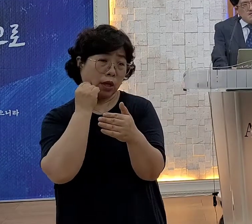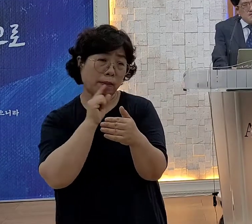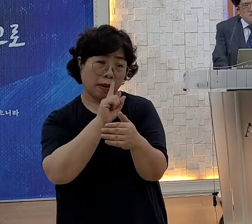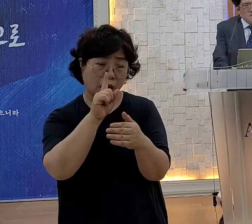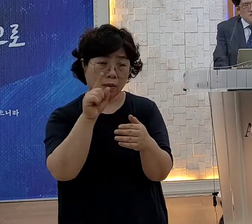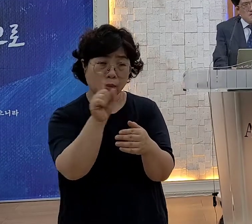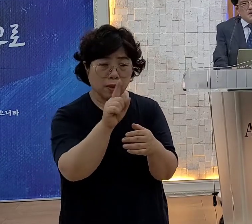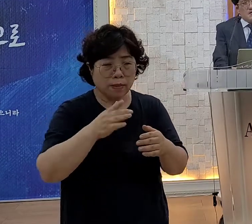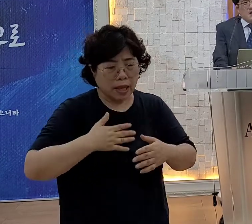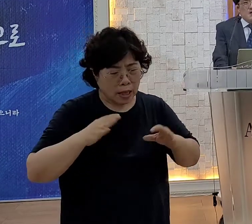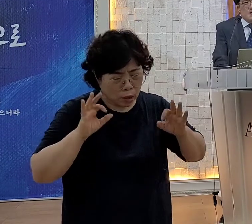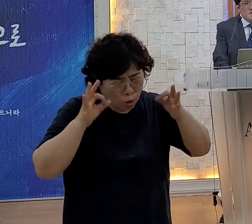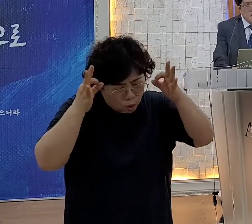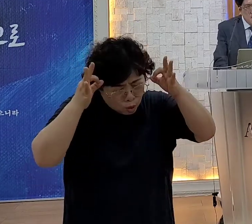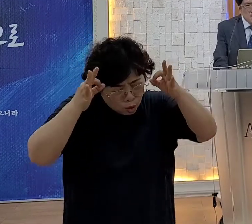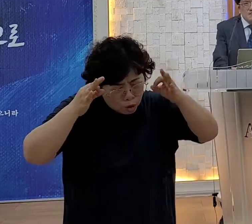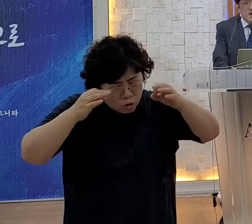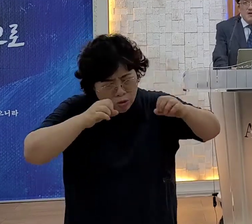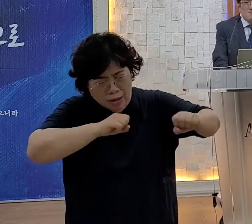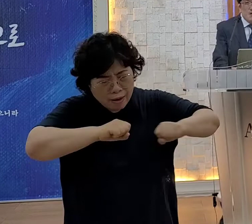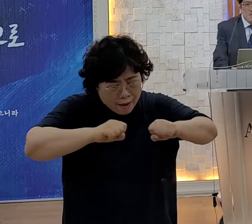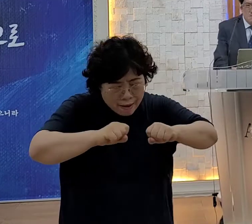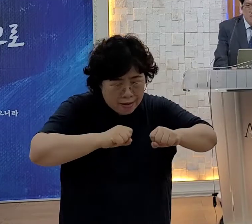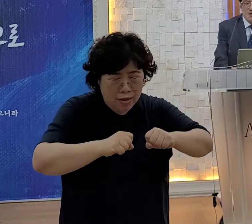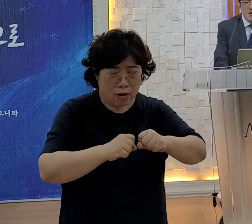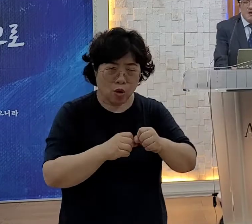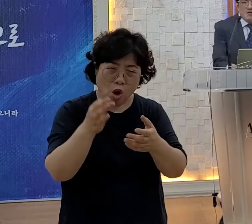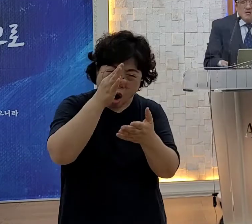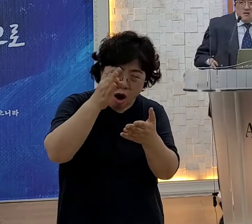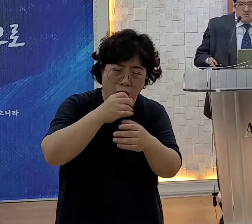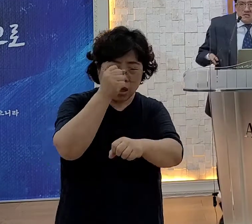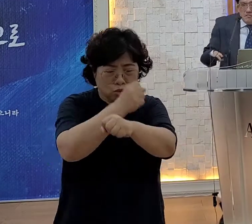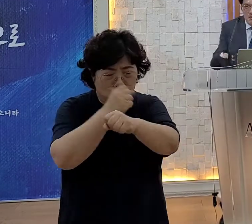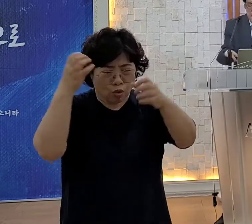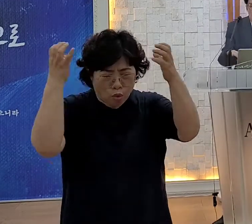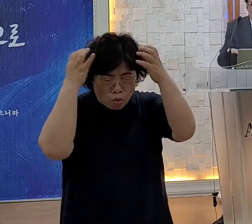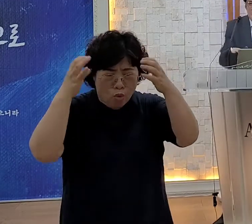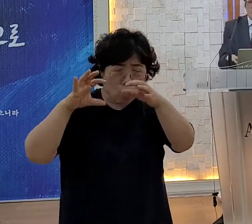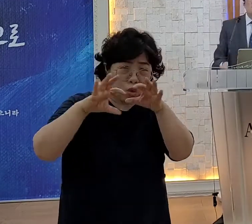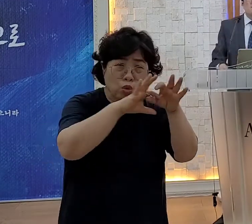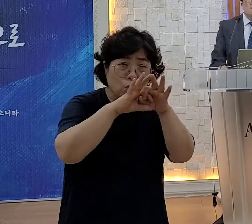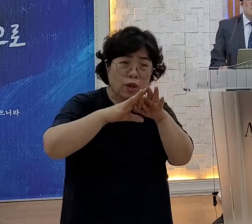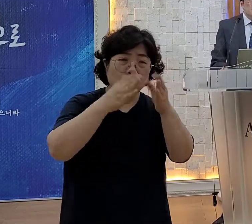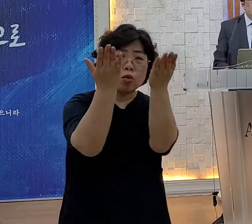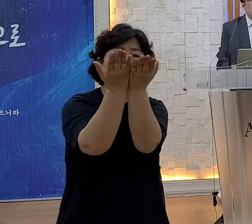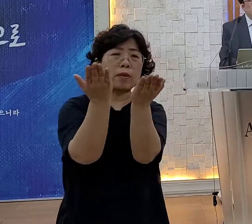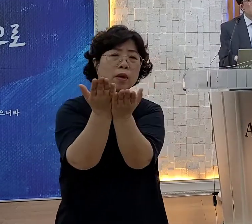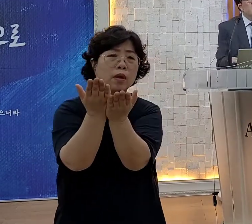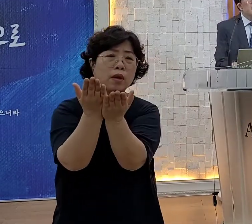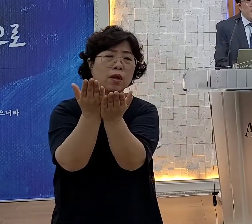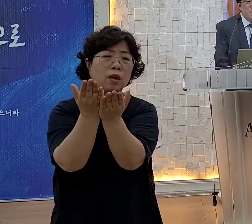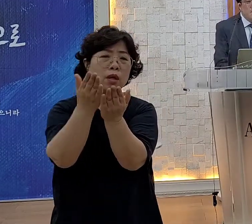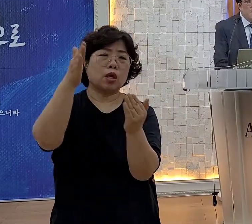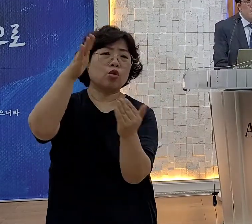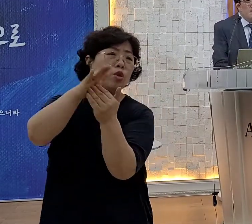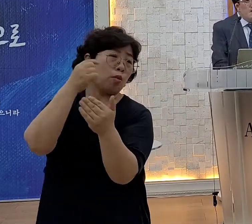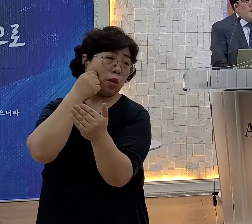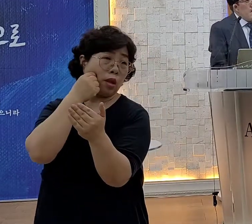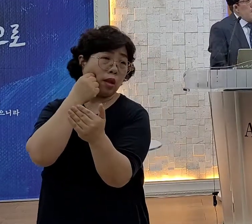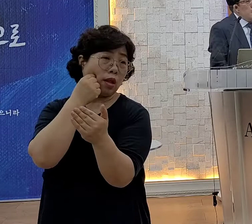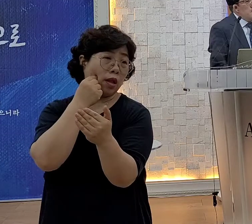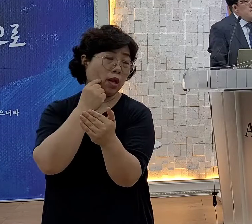노력이나 어떤 뭐 선행이나 어떤 헌금이나 우리의 고행이나 어떤 열심으로 얻을 수 있는 게